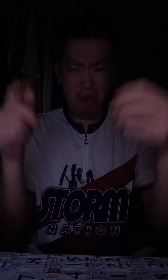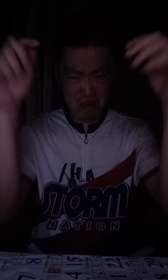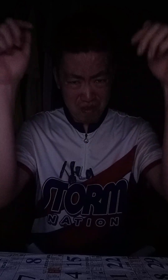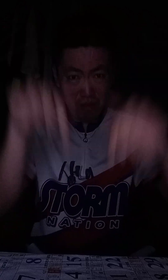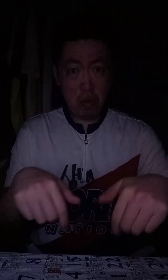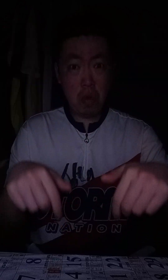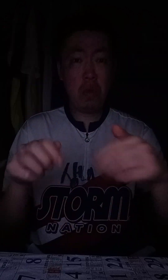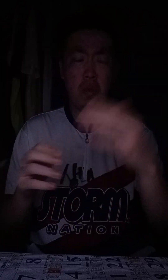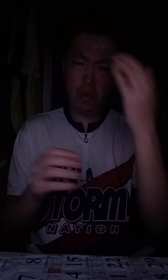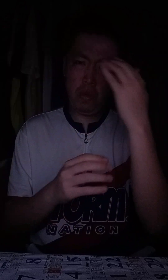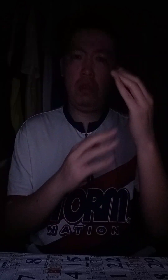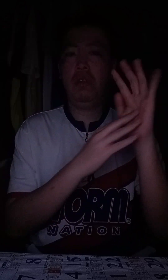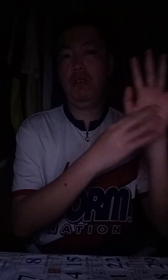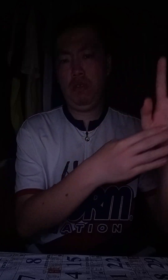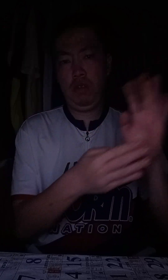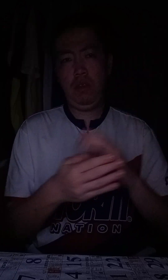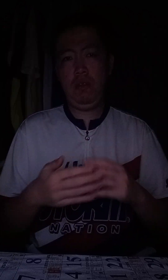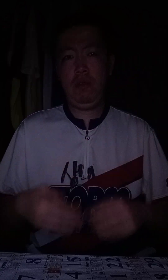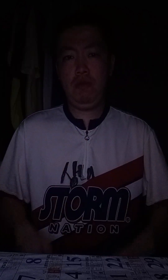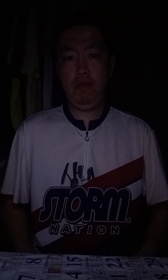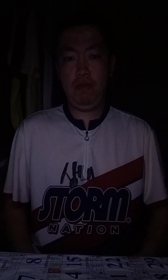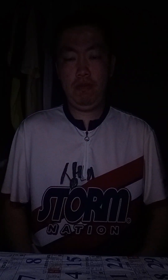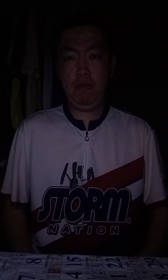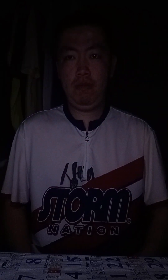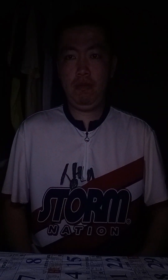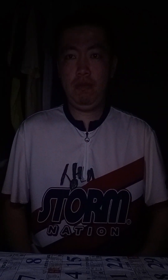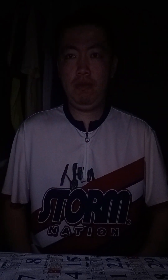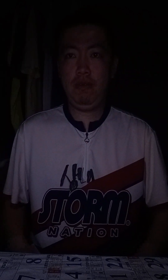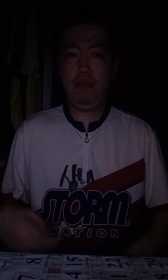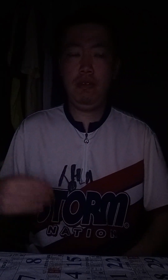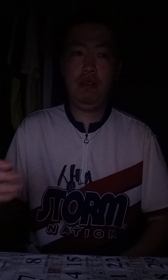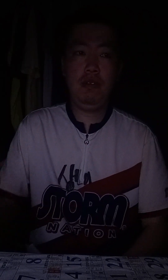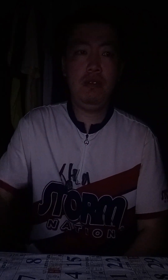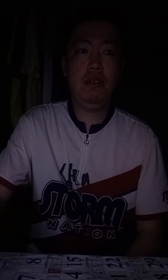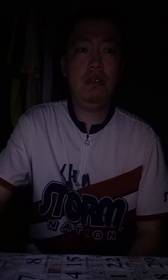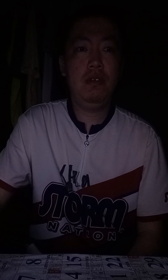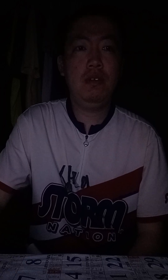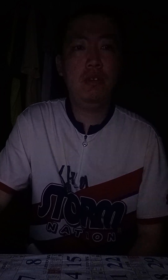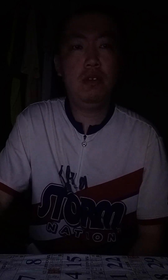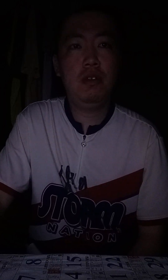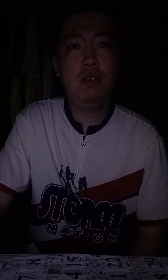추락해 병원으로 이송됐습니다. 연합뉴스TV 황정현입니다.